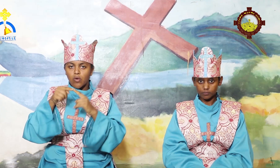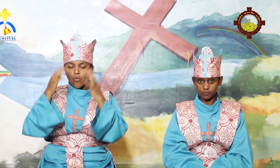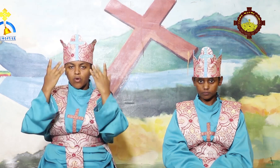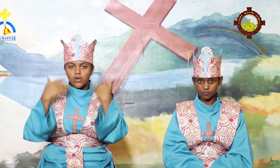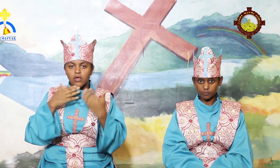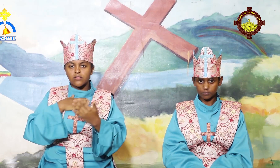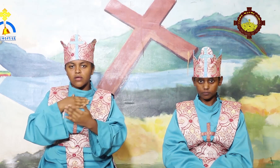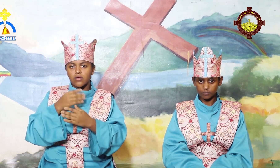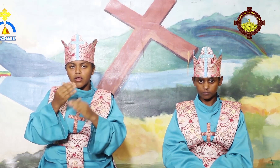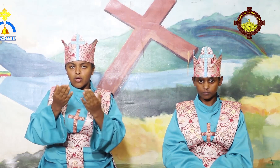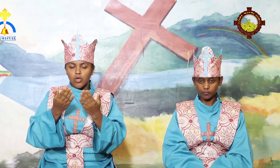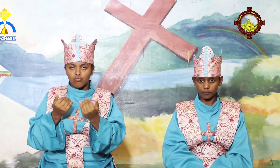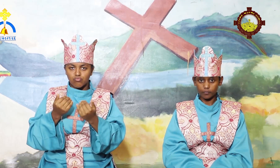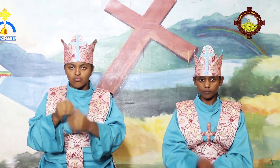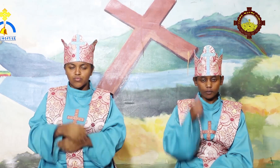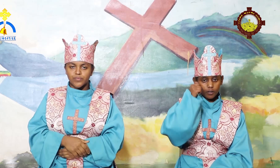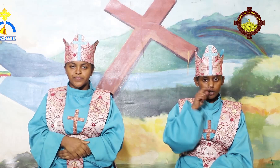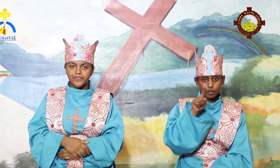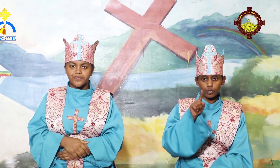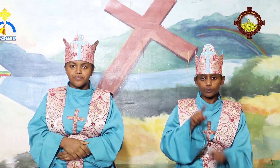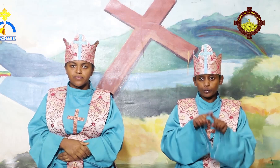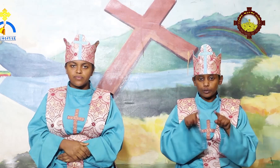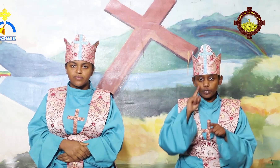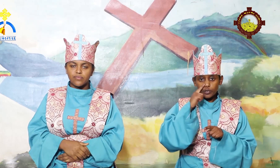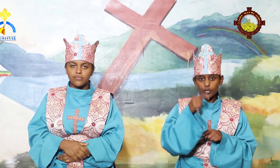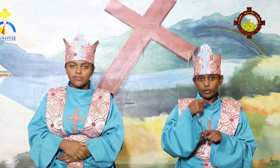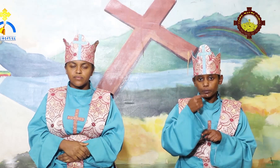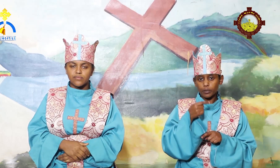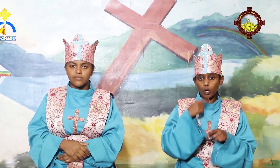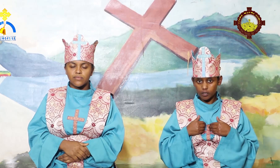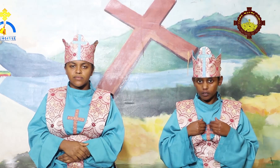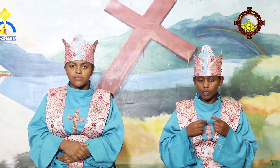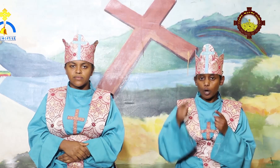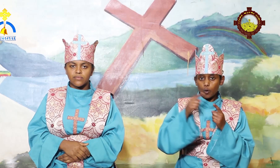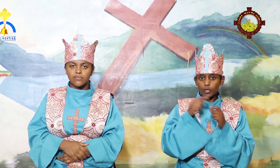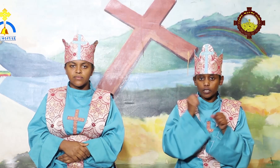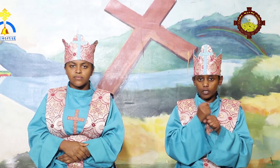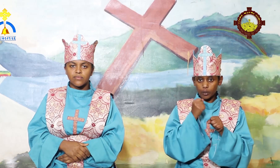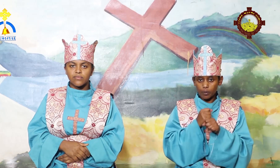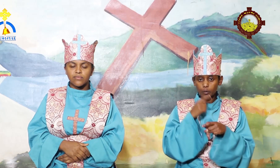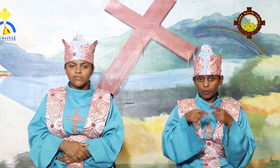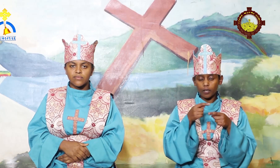ወደ ሰርጌ ኑ። እነሱ ግን ቸል ብለው ሄዱ። ወደ ተግባሩ የሄደም